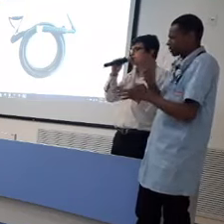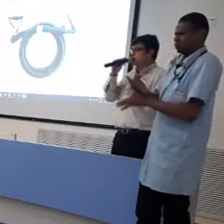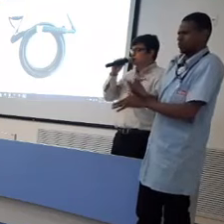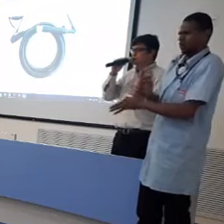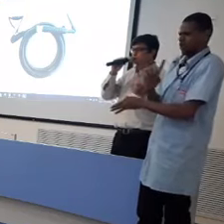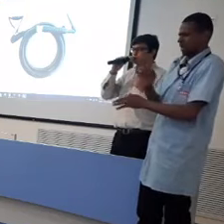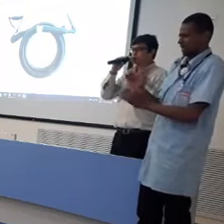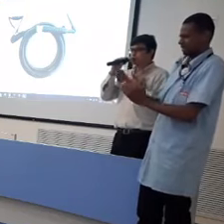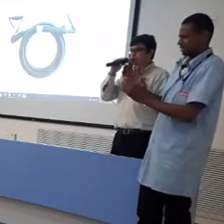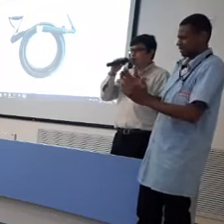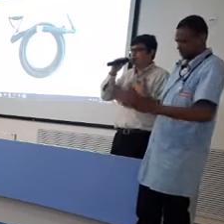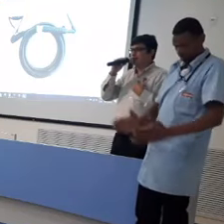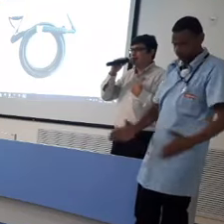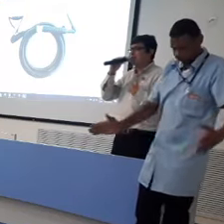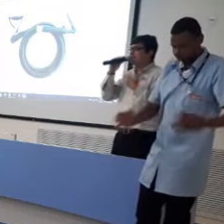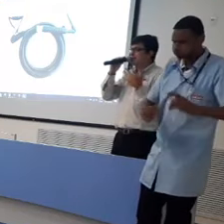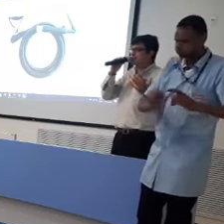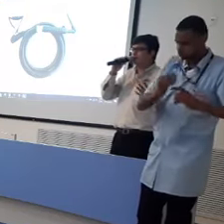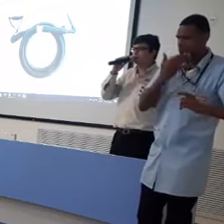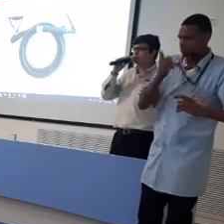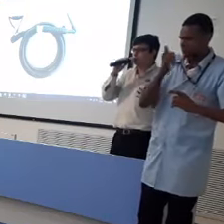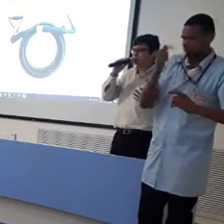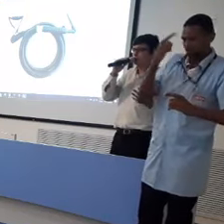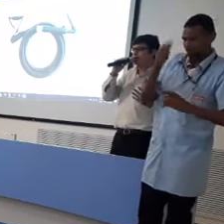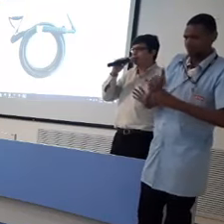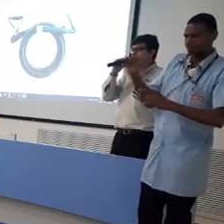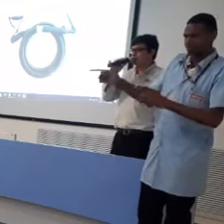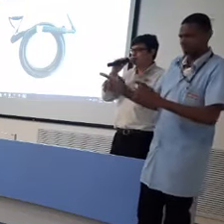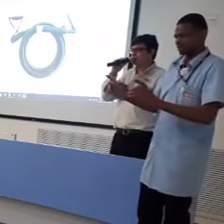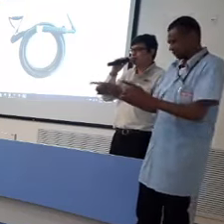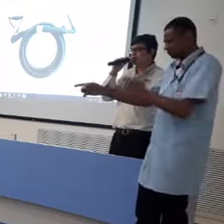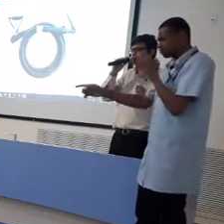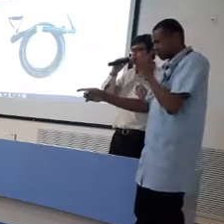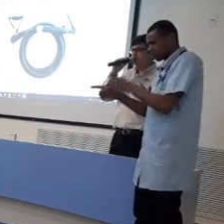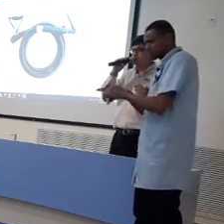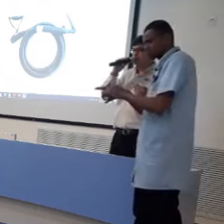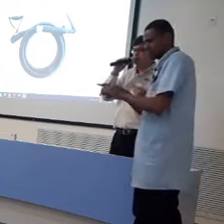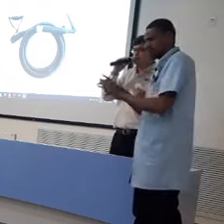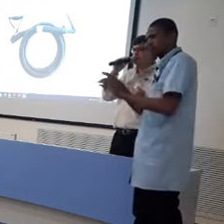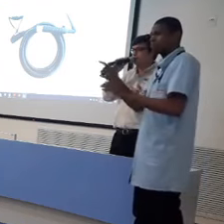robusta. O soldador, ele tem que ter cuidado com a máquina, né?